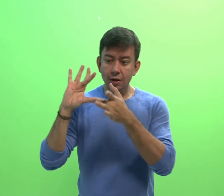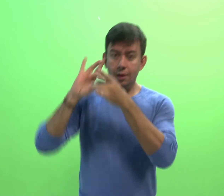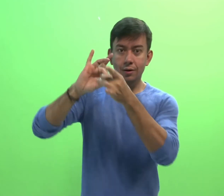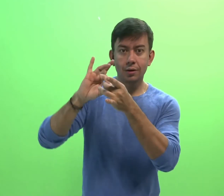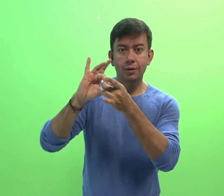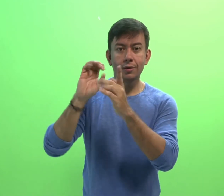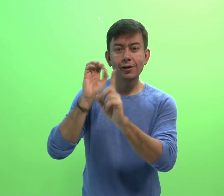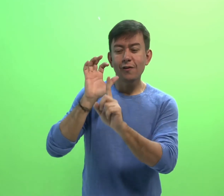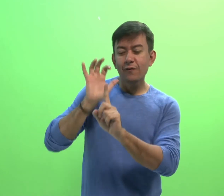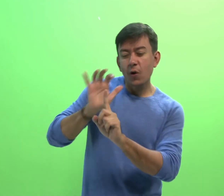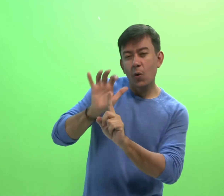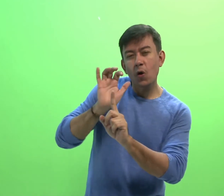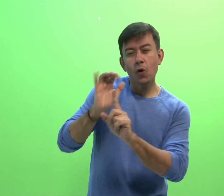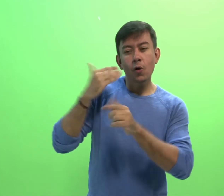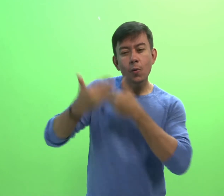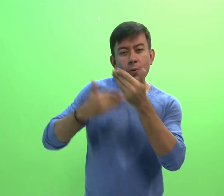ao captar o som,